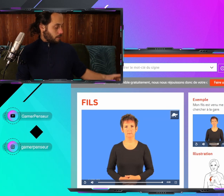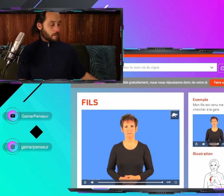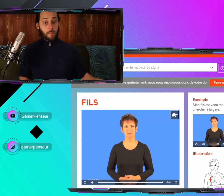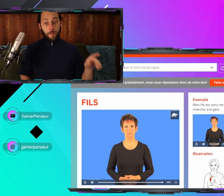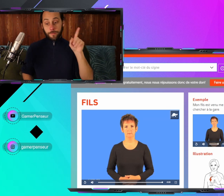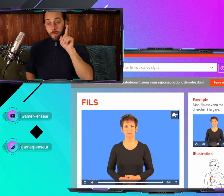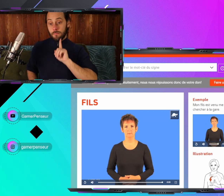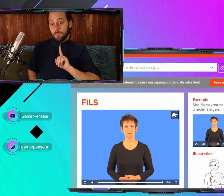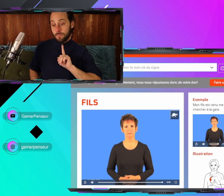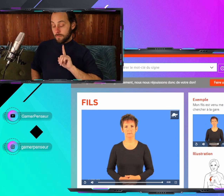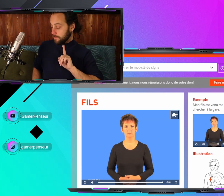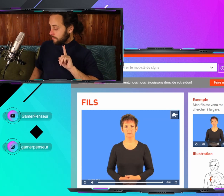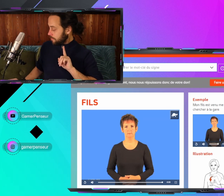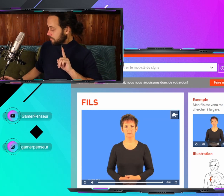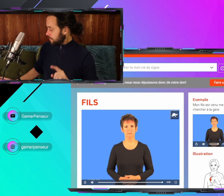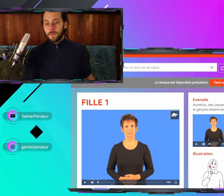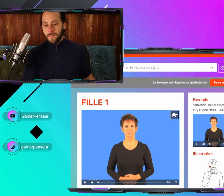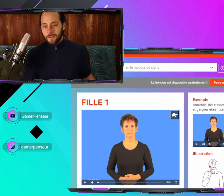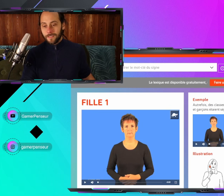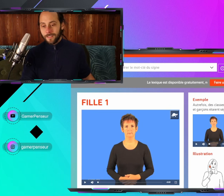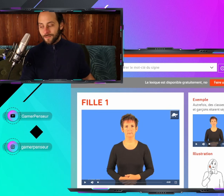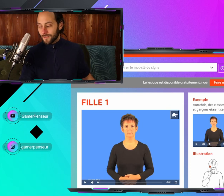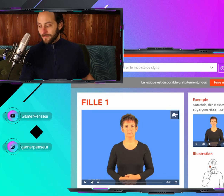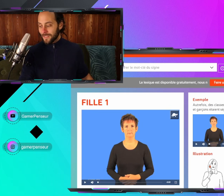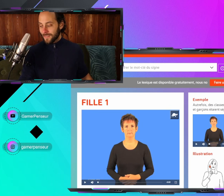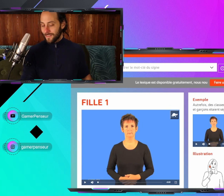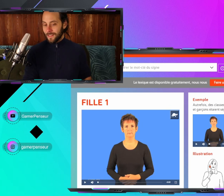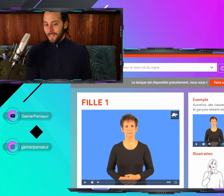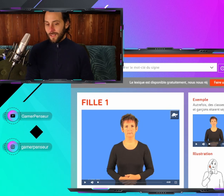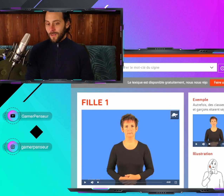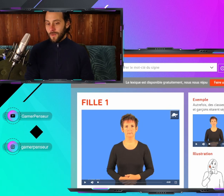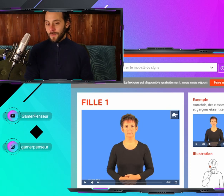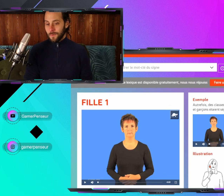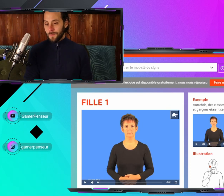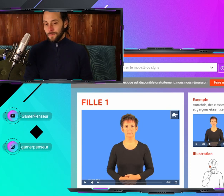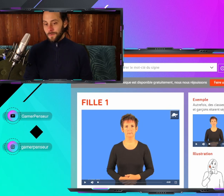Avec, fille. Ah, intéressant cette phrase.